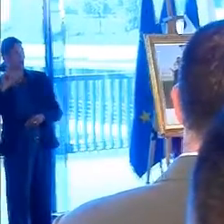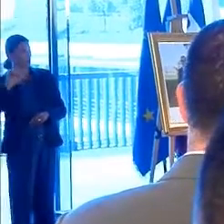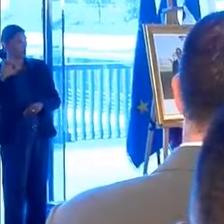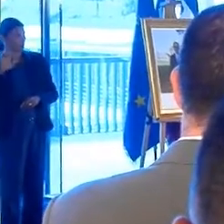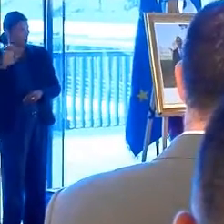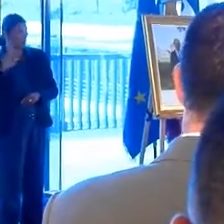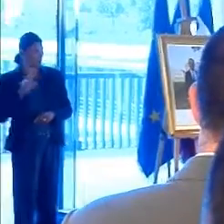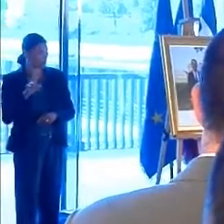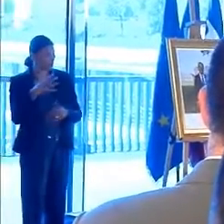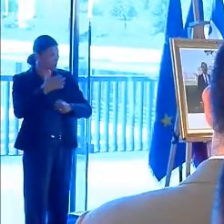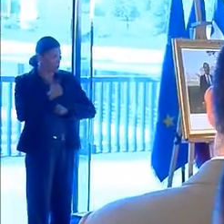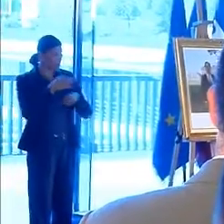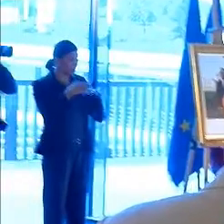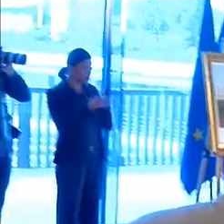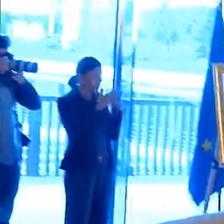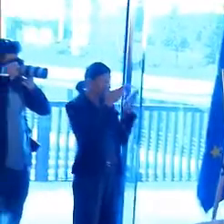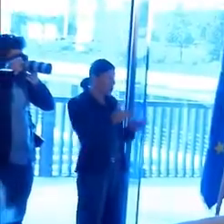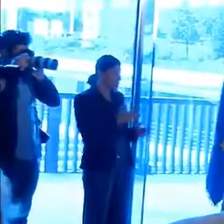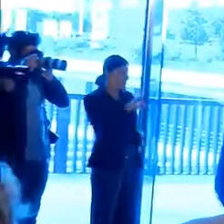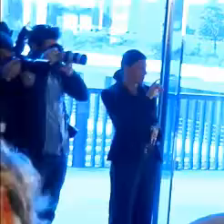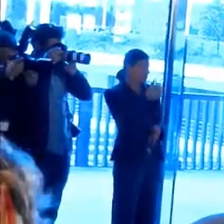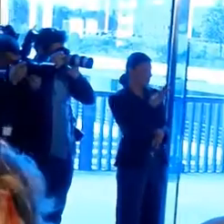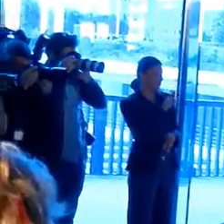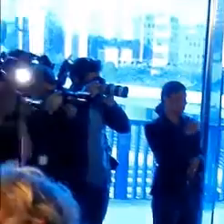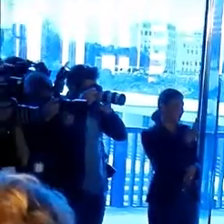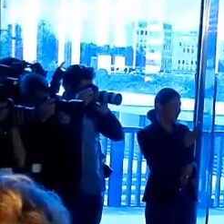Vincent Jean-Claude André